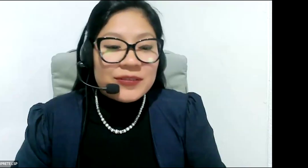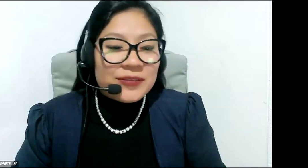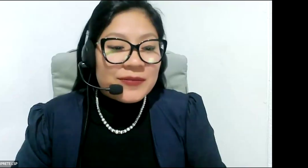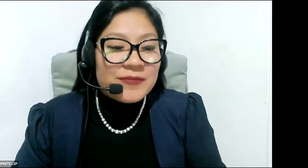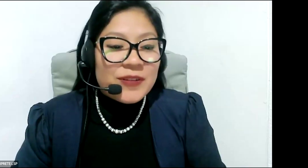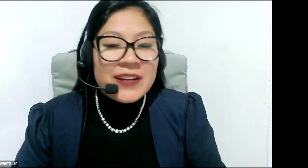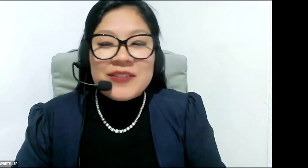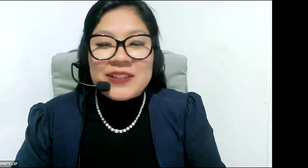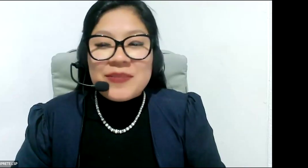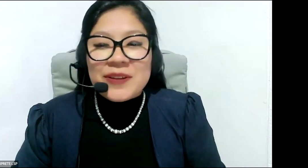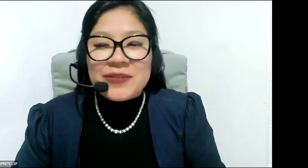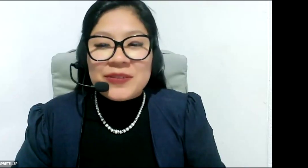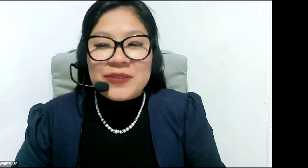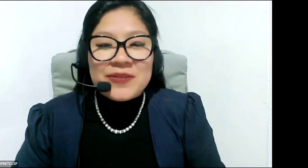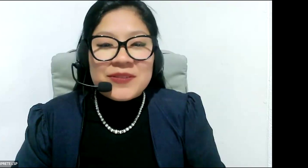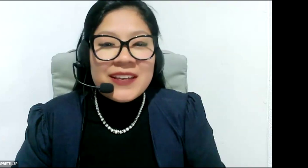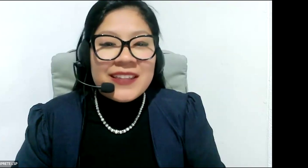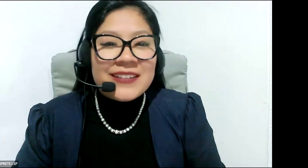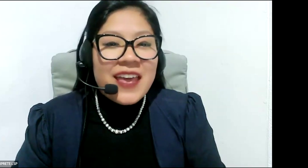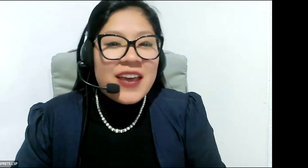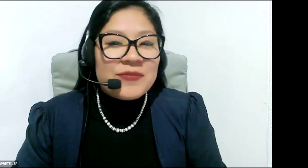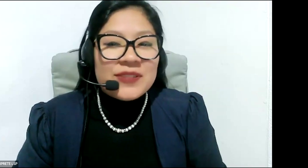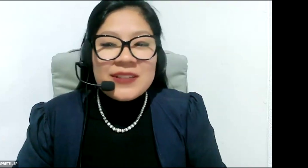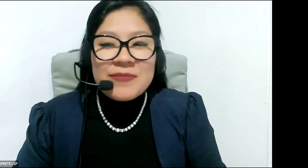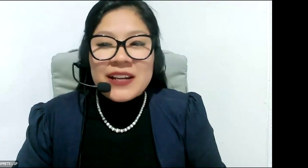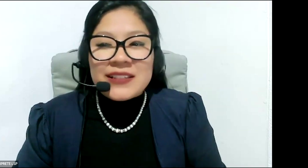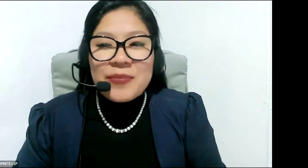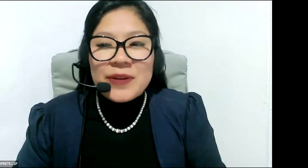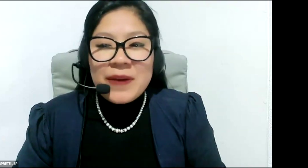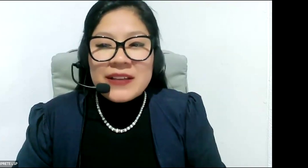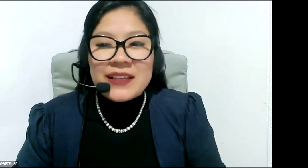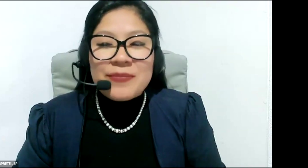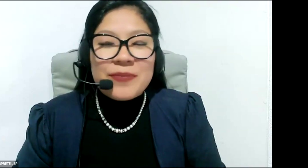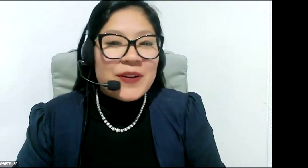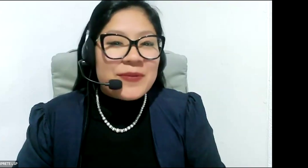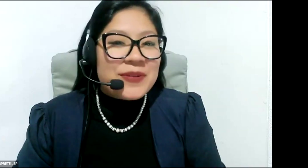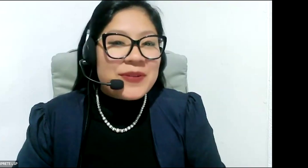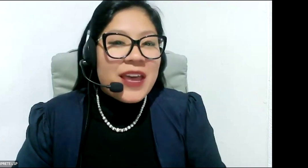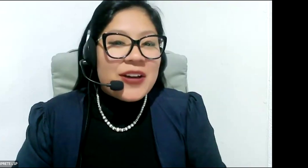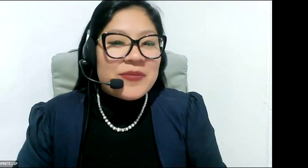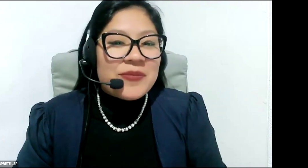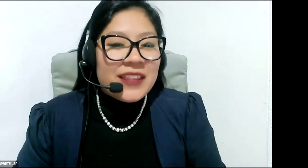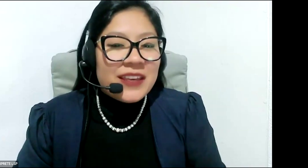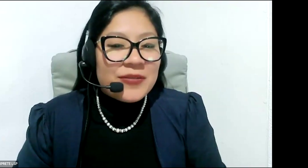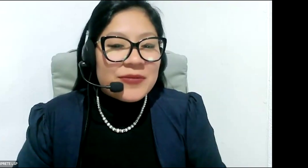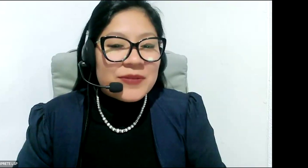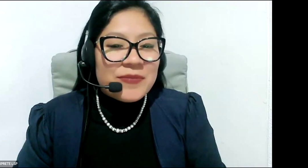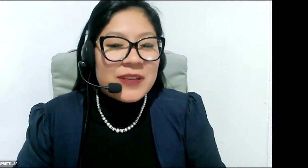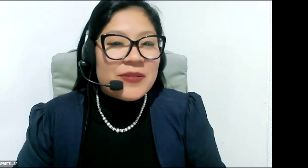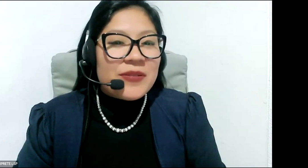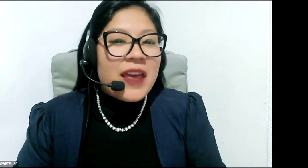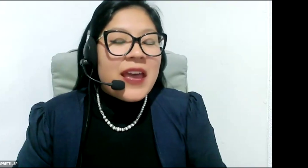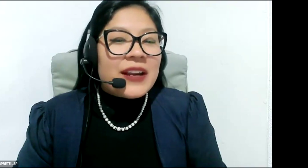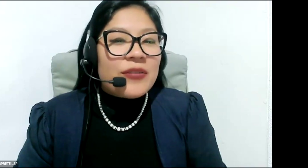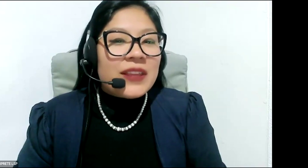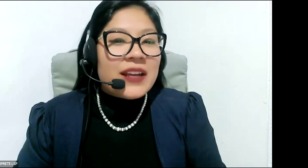suya muy buenas noches Perdón con todos ustedes Muchísimas gracias por el pase por favor Como ya dijo nuestro